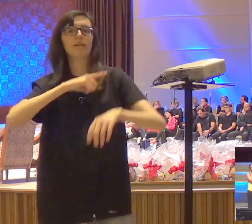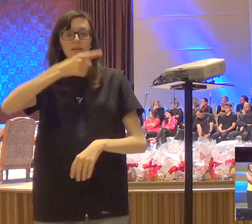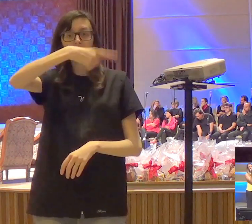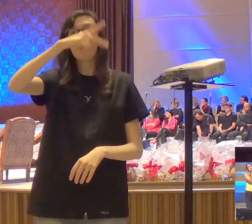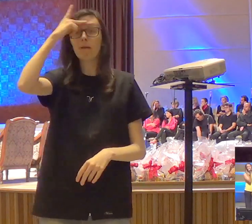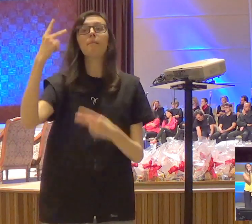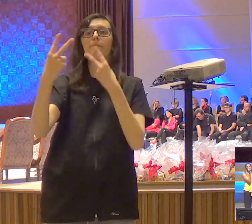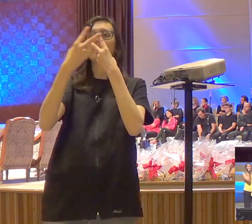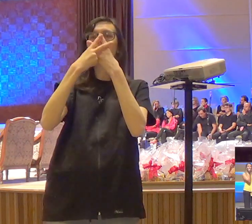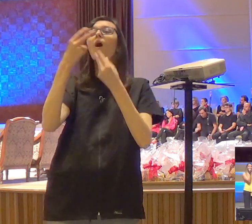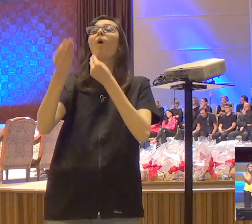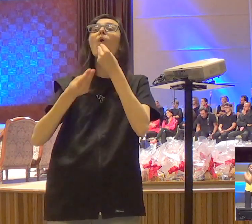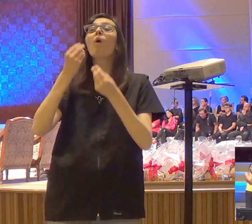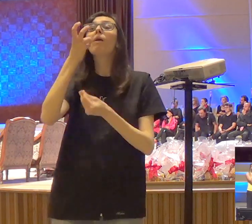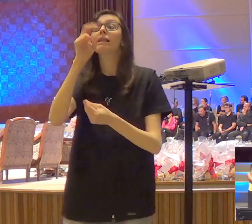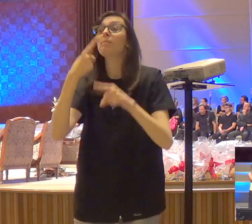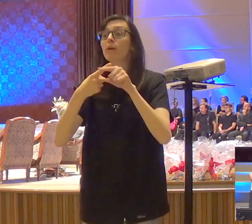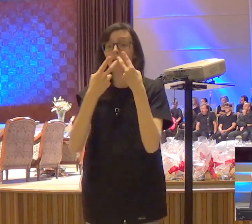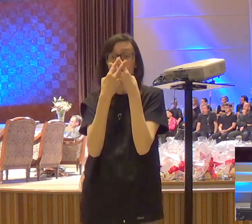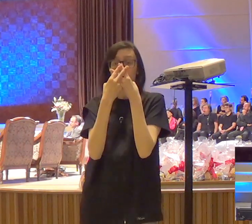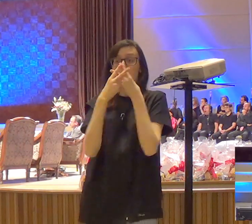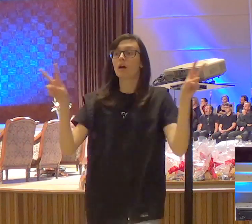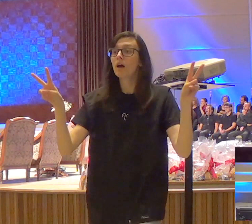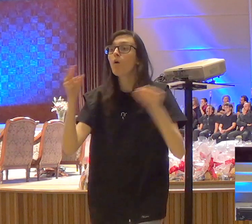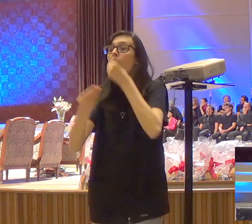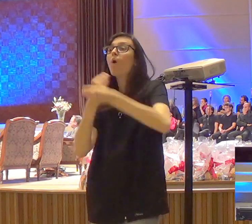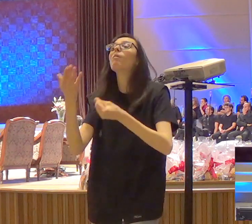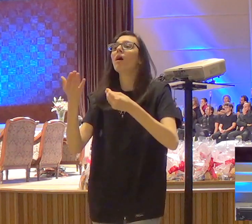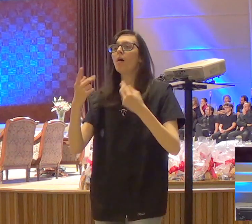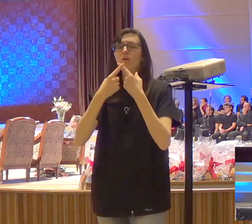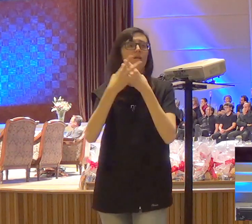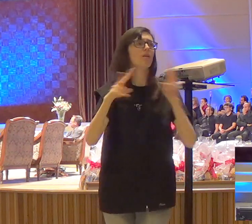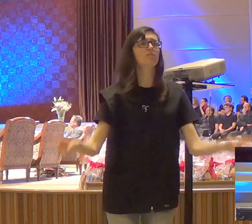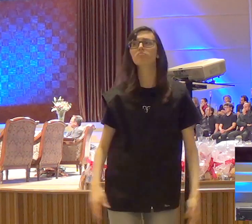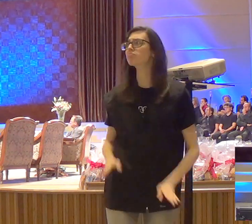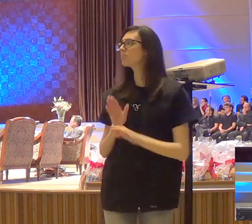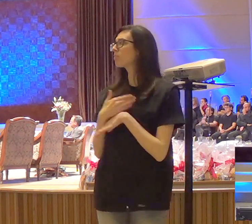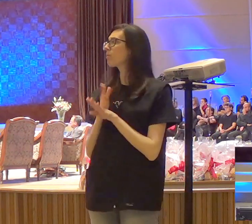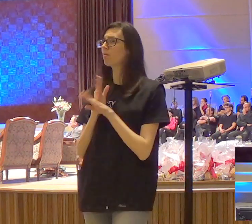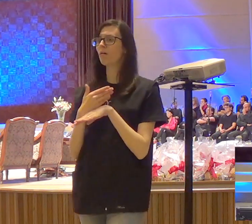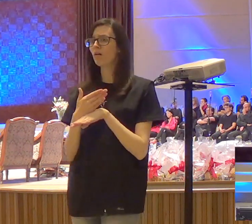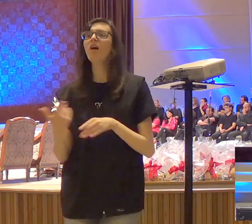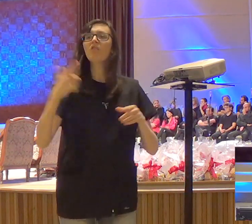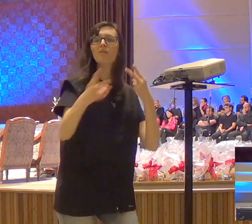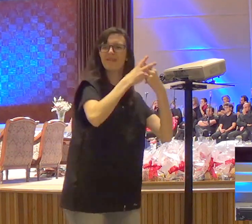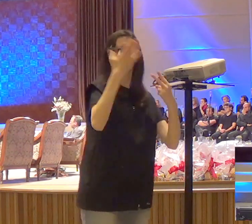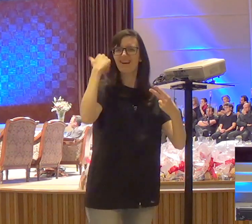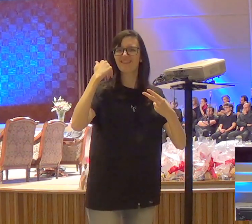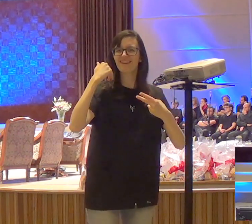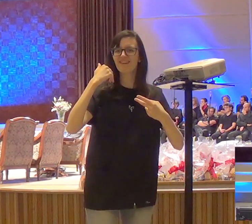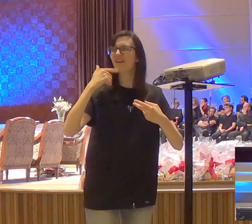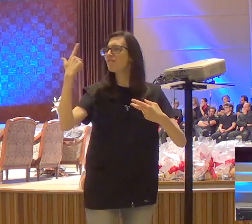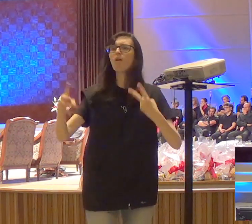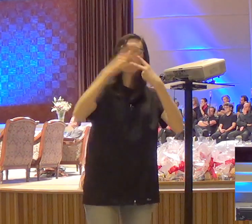os presidiários a se preparar a ter um trabalho ou seu próprio negócio depois que eles saírem da prisão. But we also teach them how to